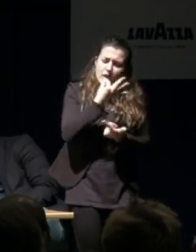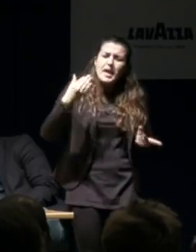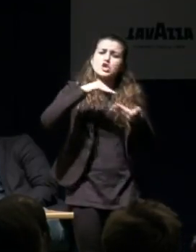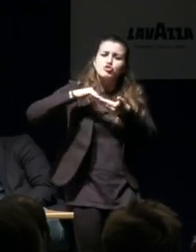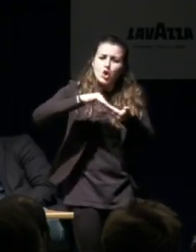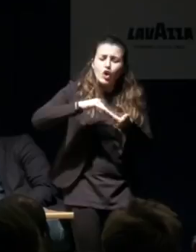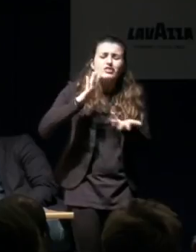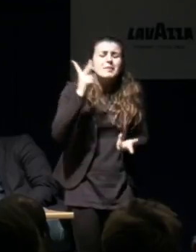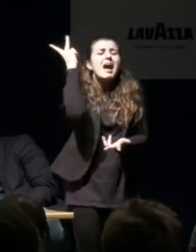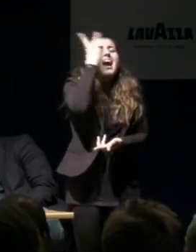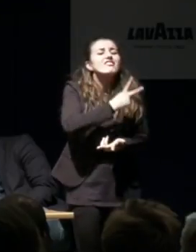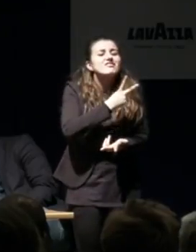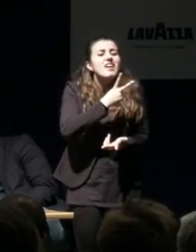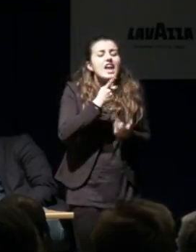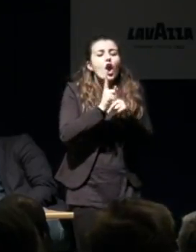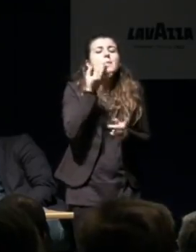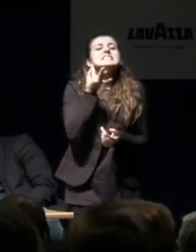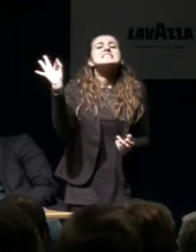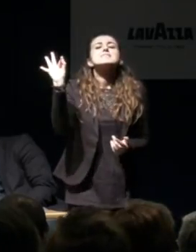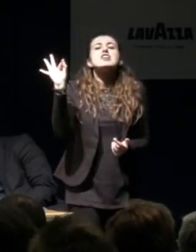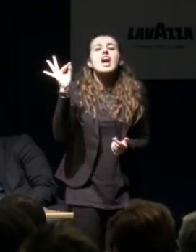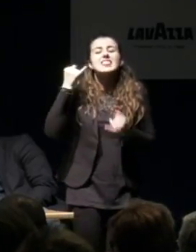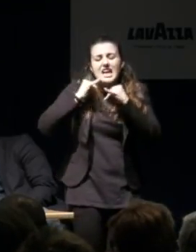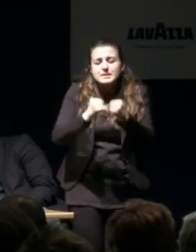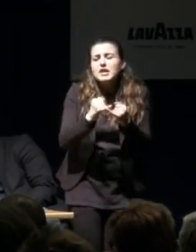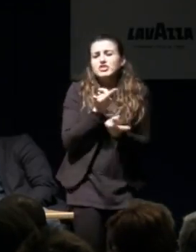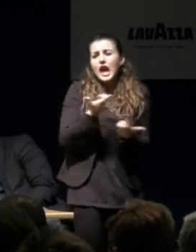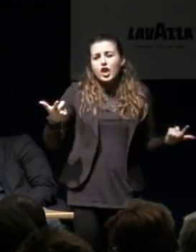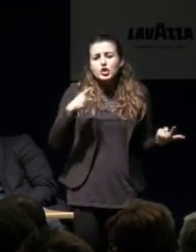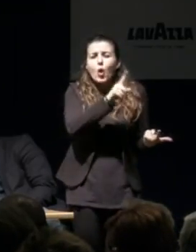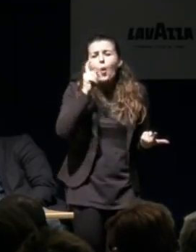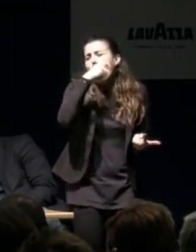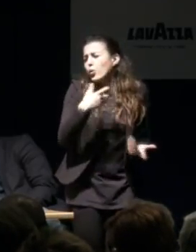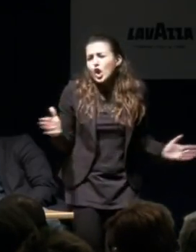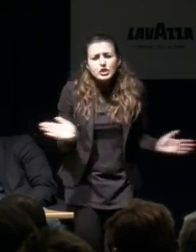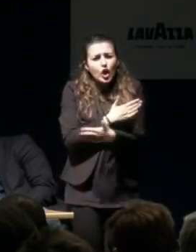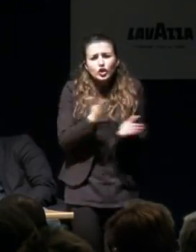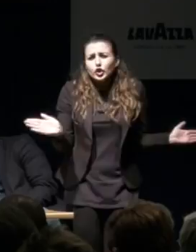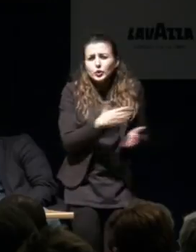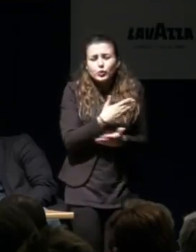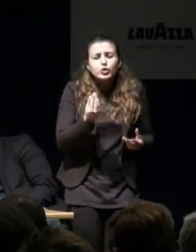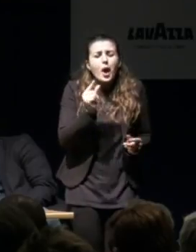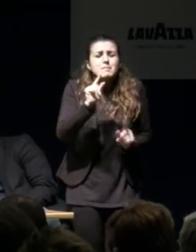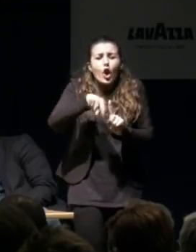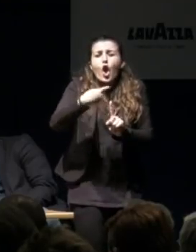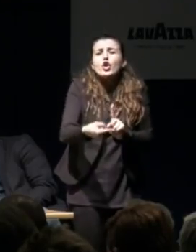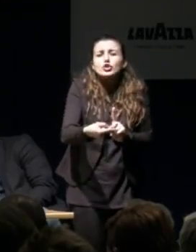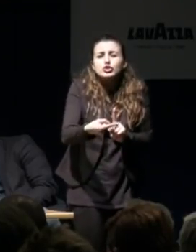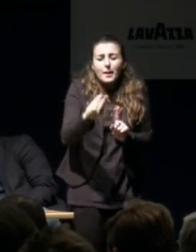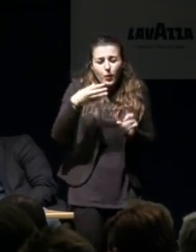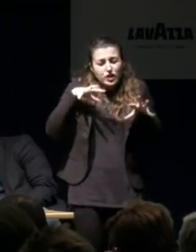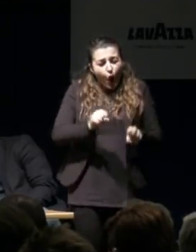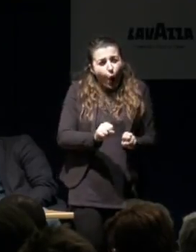era come se non avesse una specialità specifica era curioso di tutto e dopo poco che si occupava di